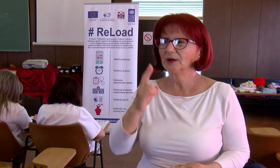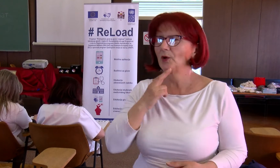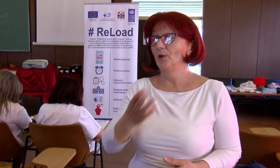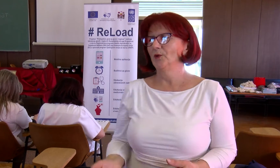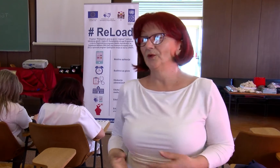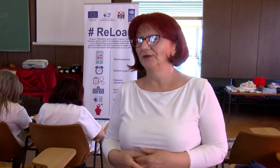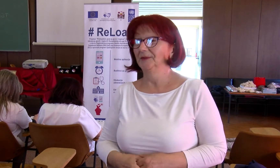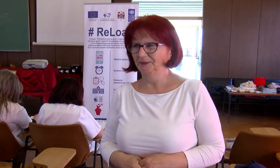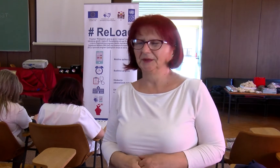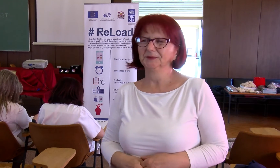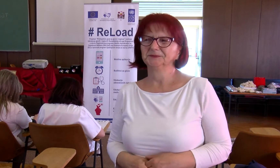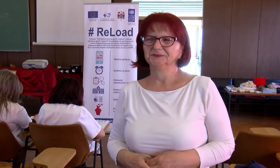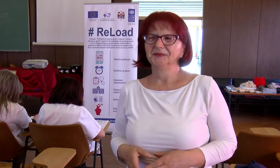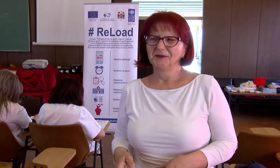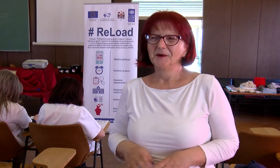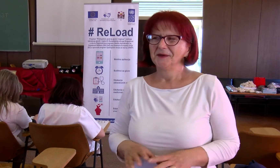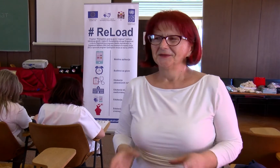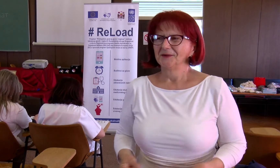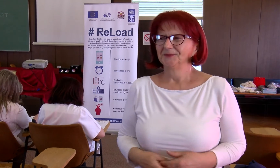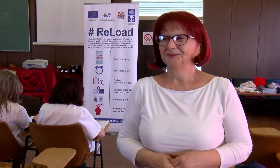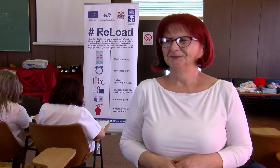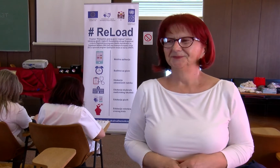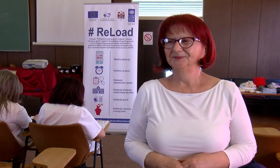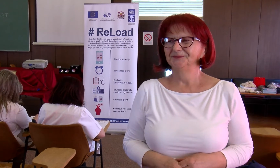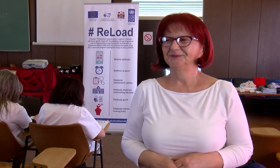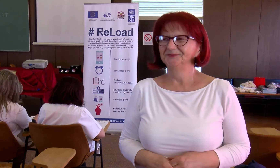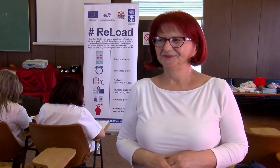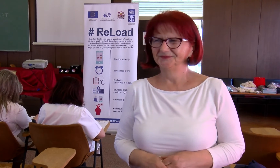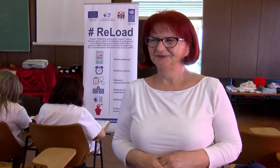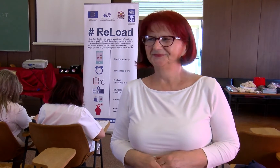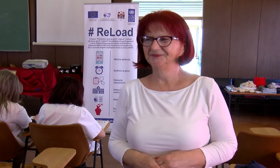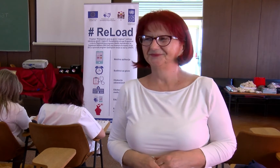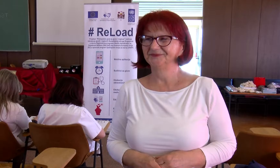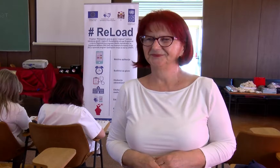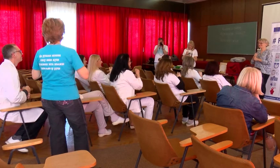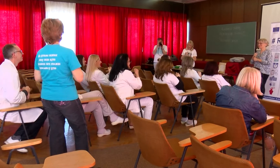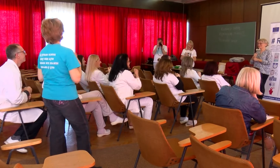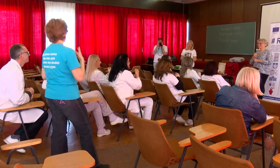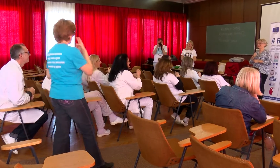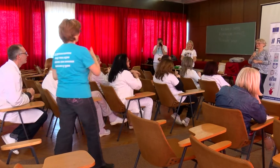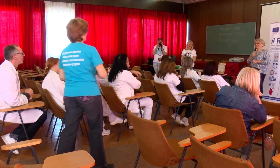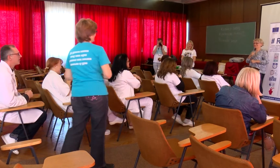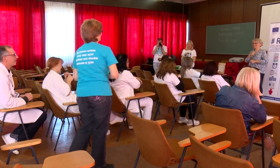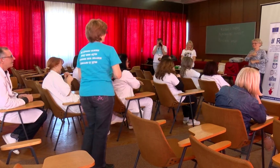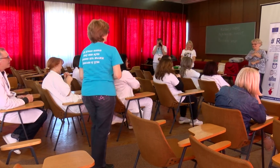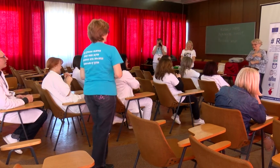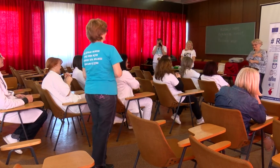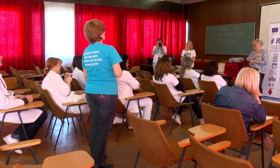opširnije, mnogo informacija znam, a i samo saznanje kako se radi sa gluvim pacijentima. Inače, članovi Udruženja gluvih i